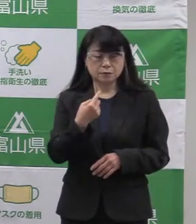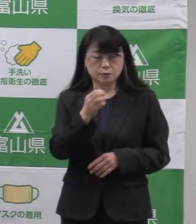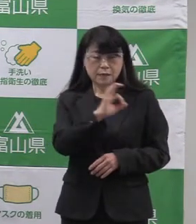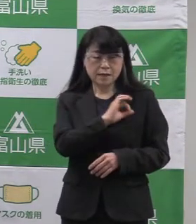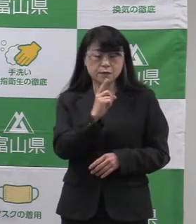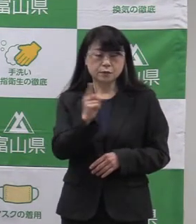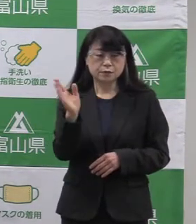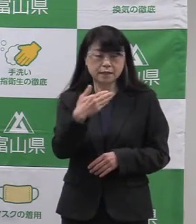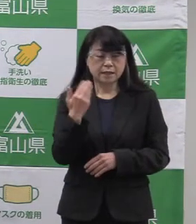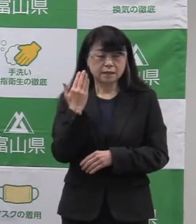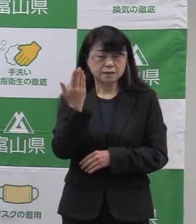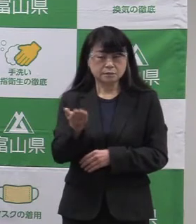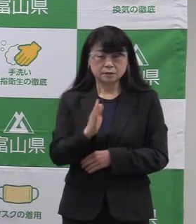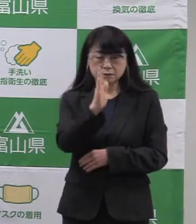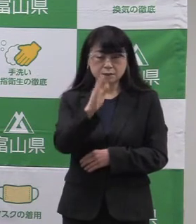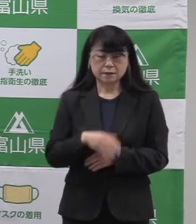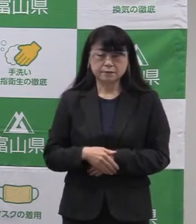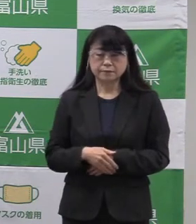ご質問はございますでしょうか。